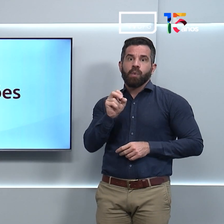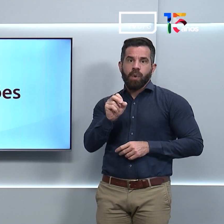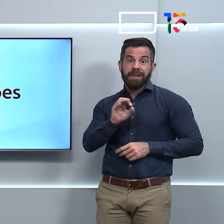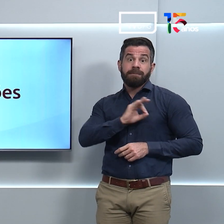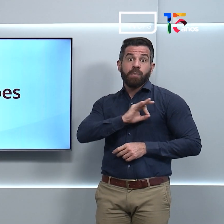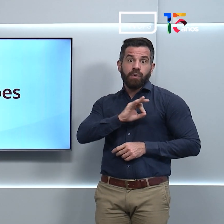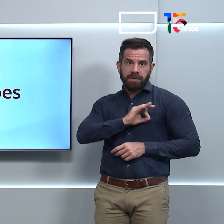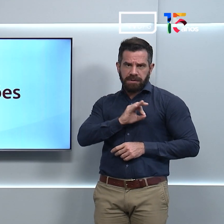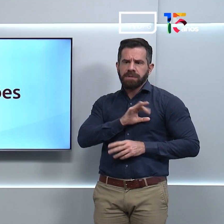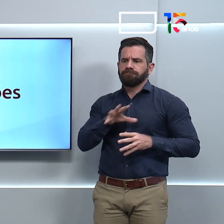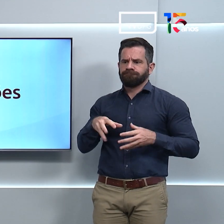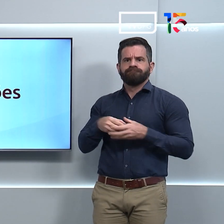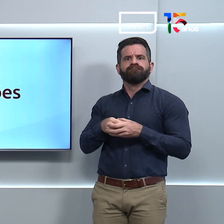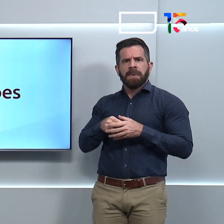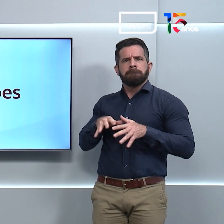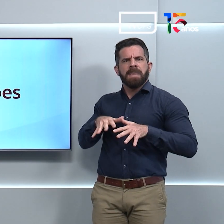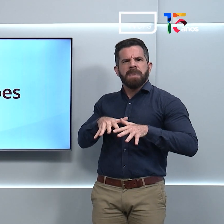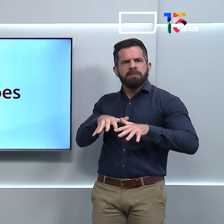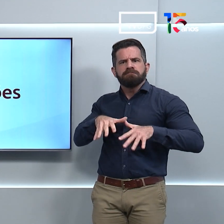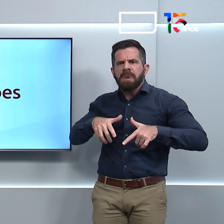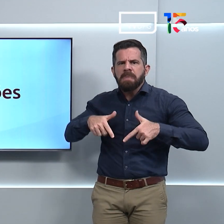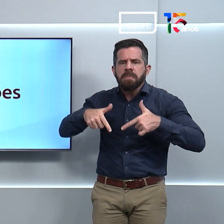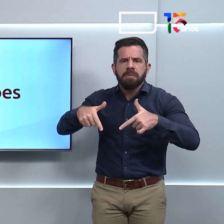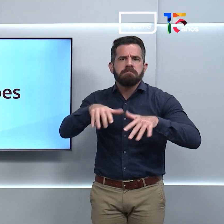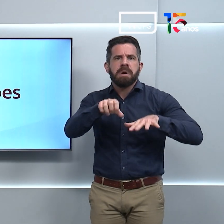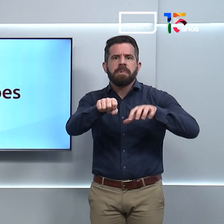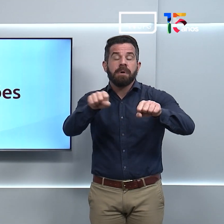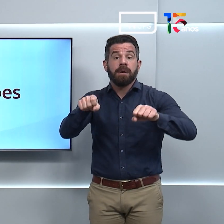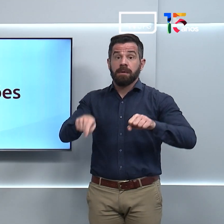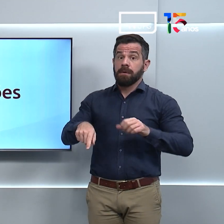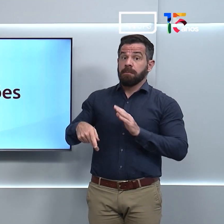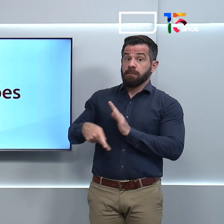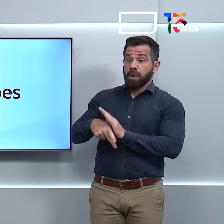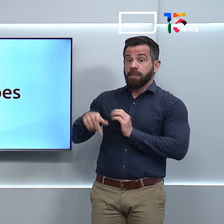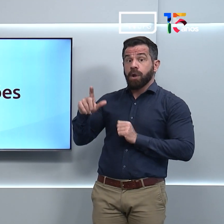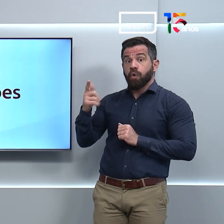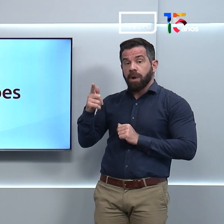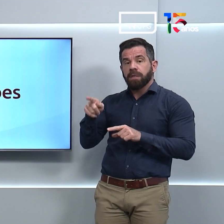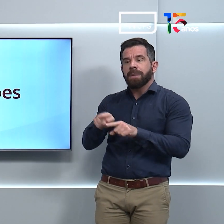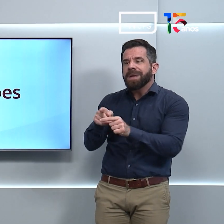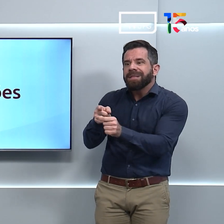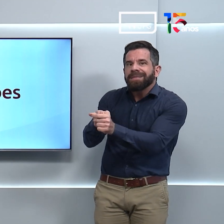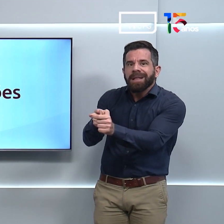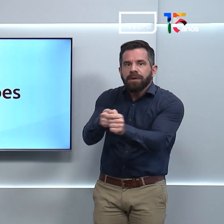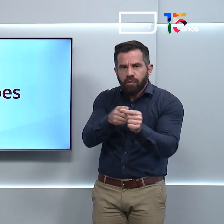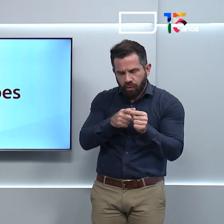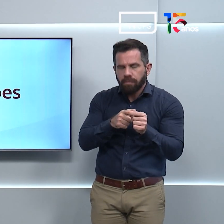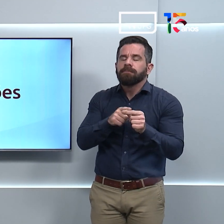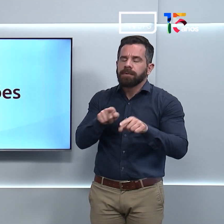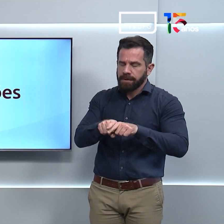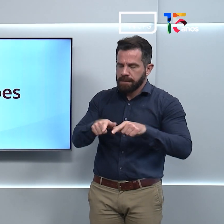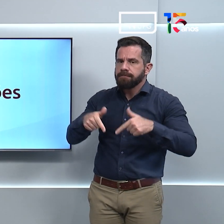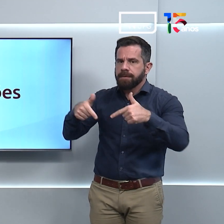civis participam dessa operação, que tem ações na região metropolitana e também no interior do estado.